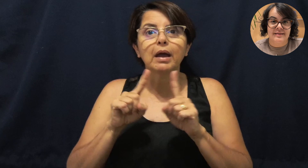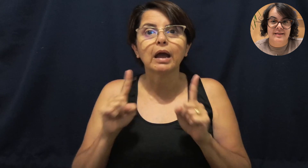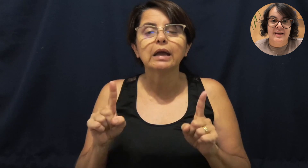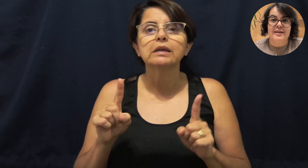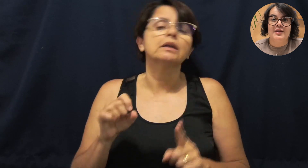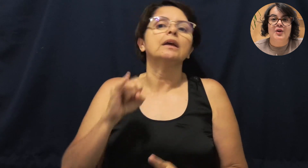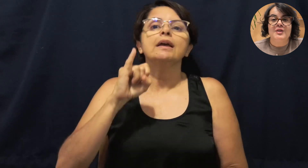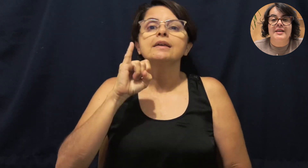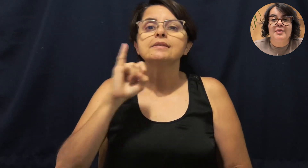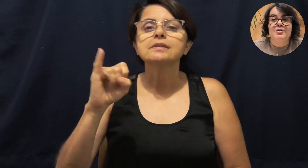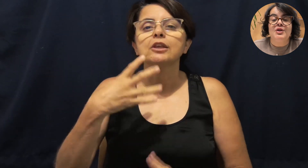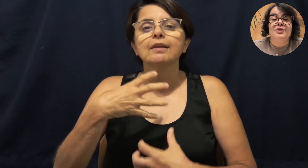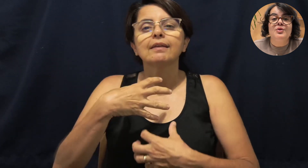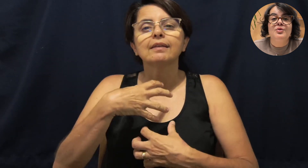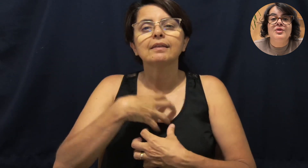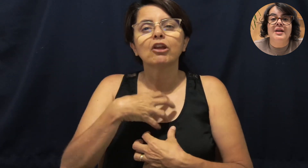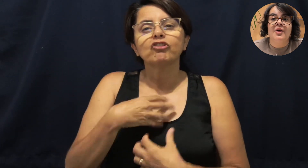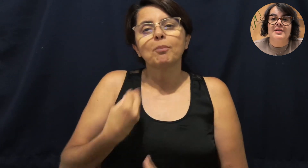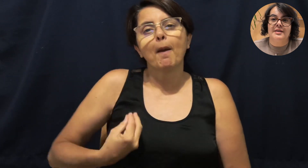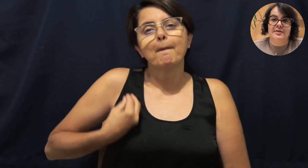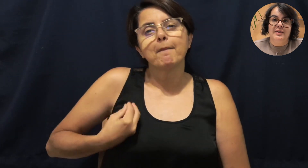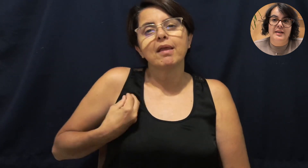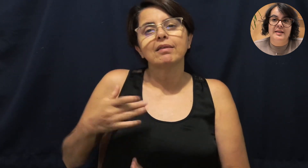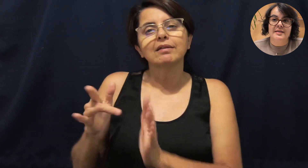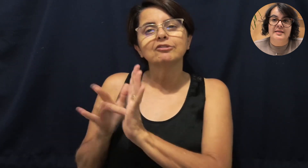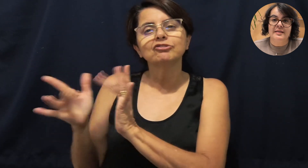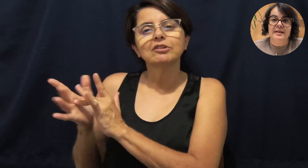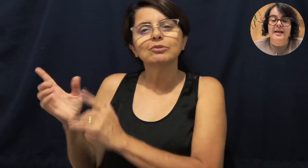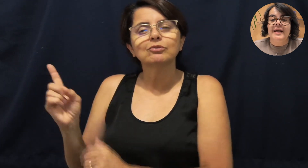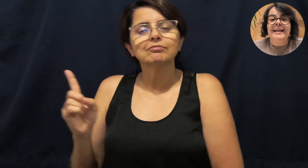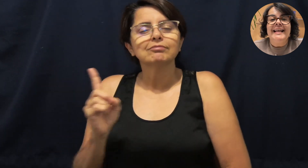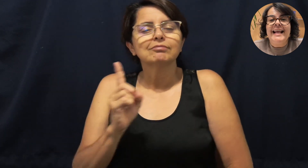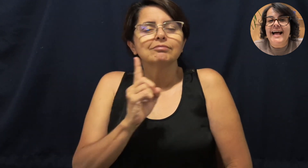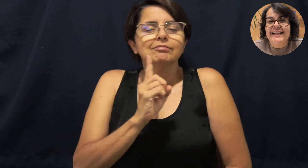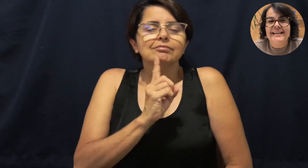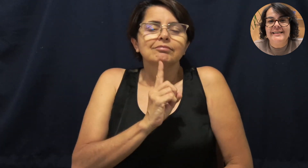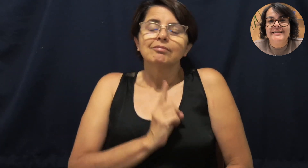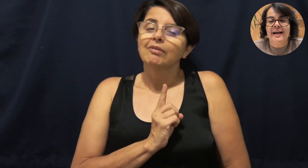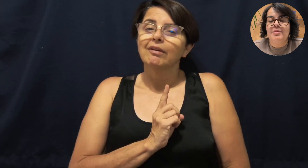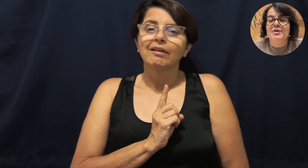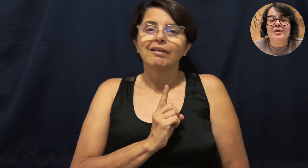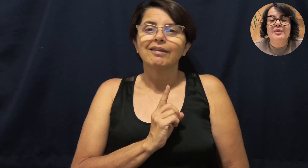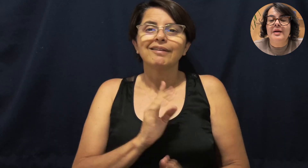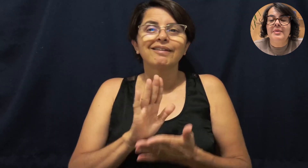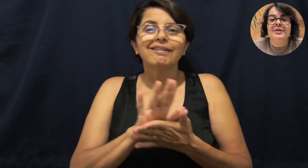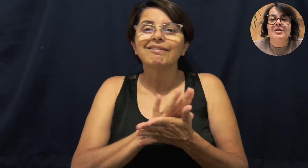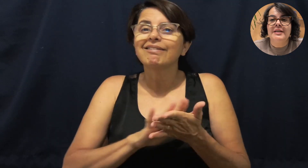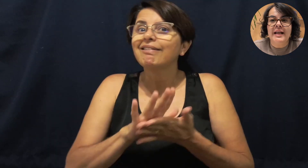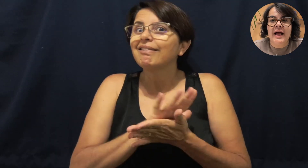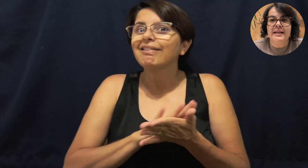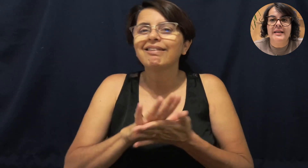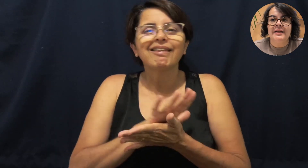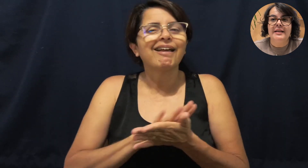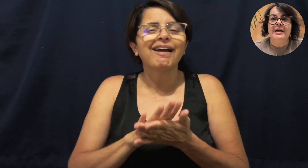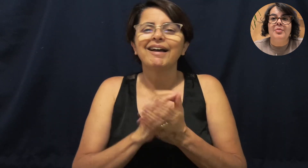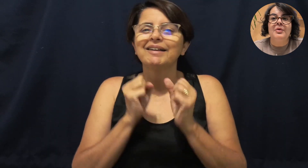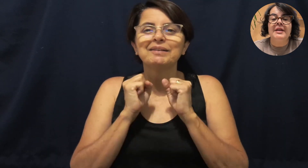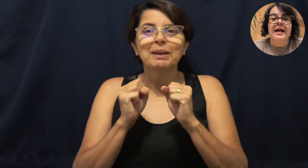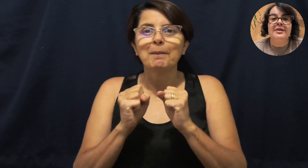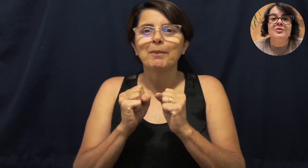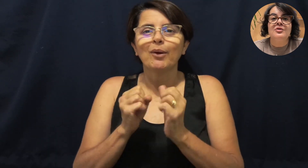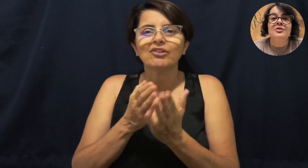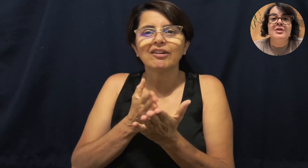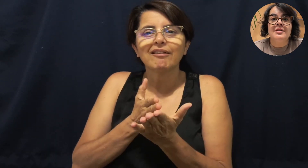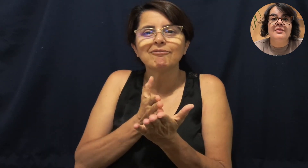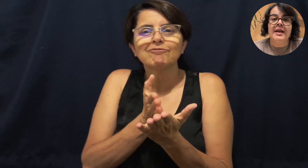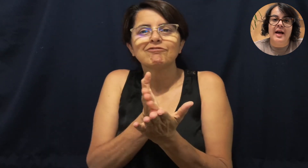mas se nós temos Jesus em nossas vidas, nada, absolutamente nada,